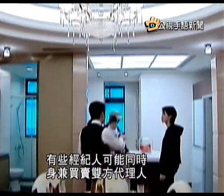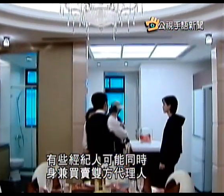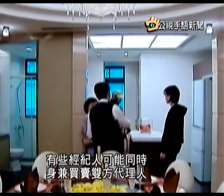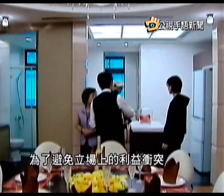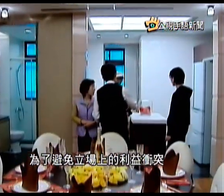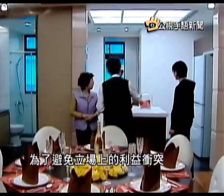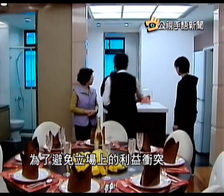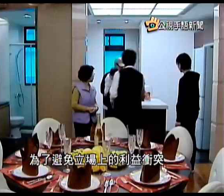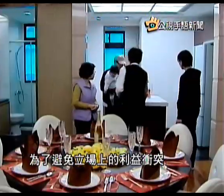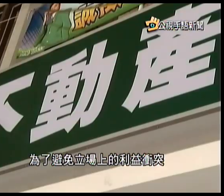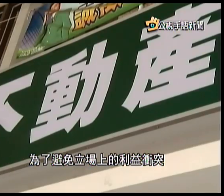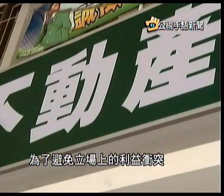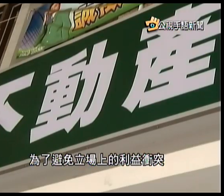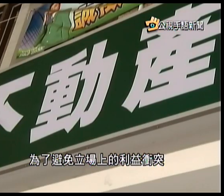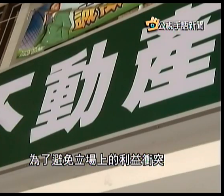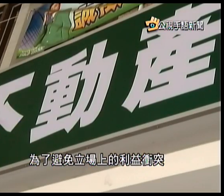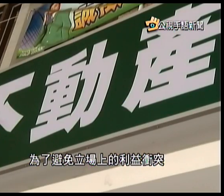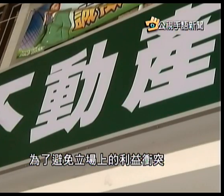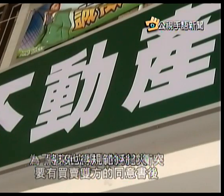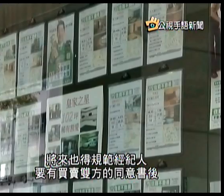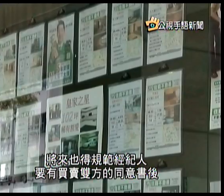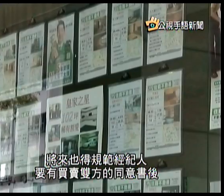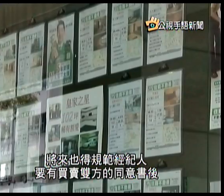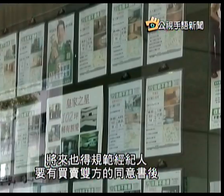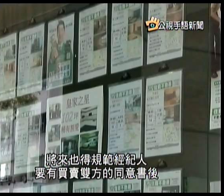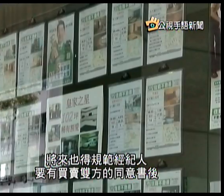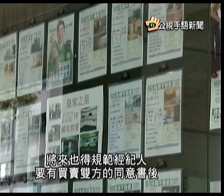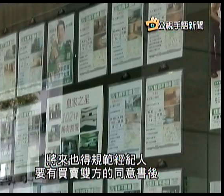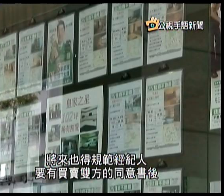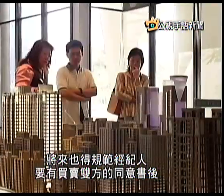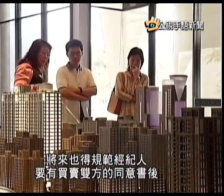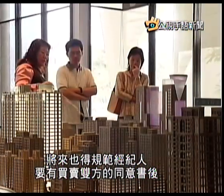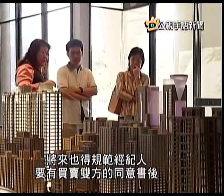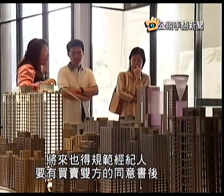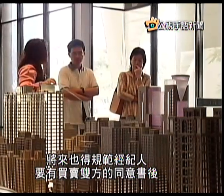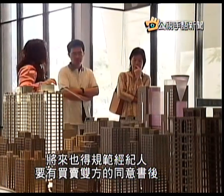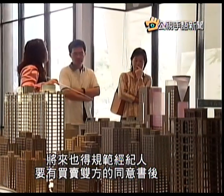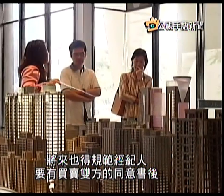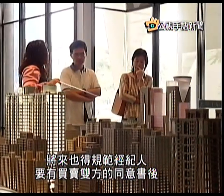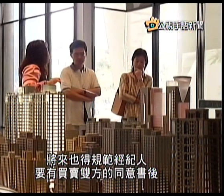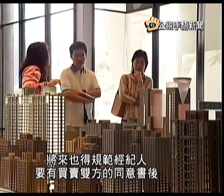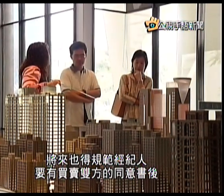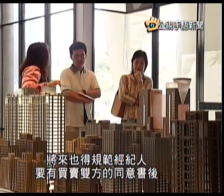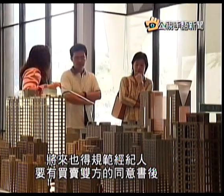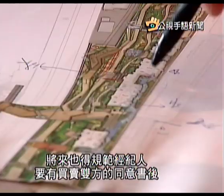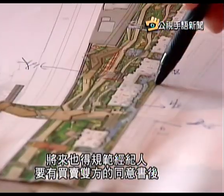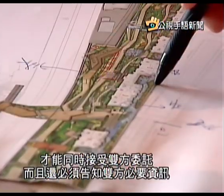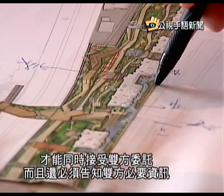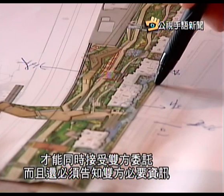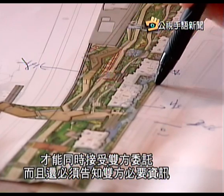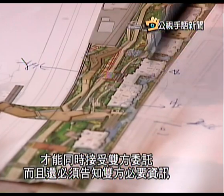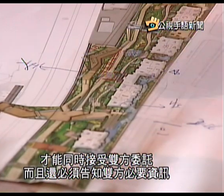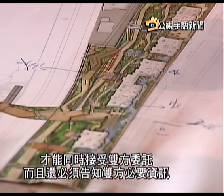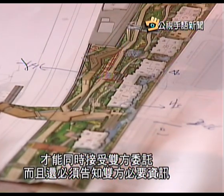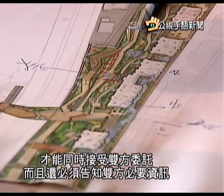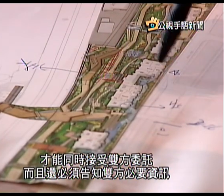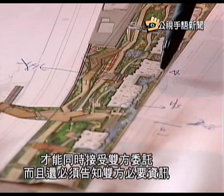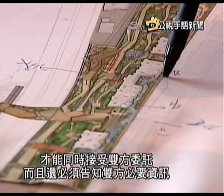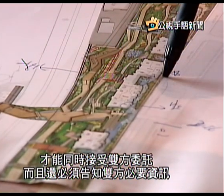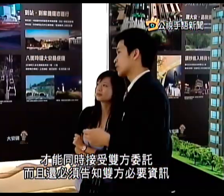了避免立场上的利益冲突，将来也得规范经纪人要有买卖双方的同意书后，才能够同时接受双方委托，而且还必须